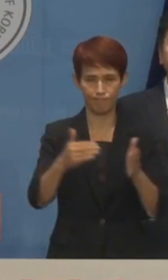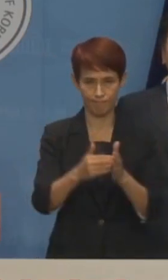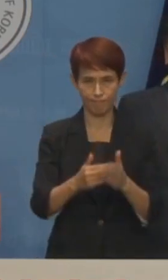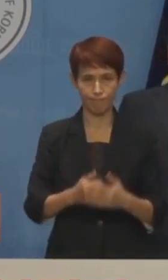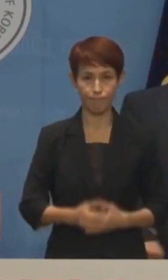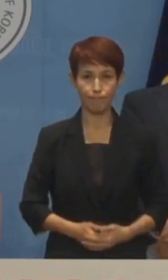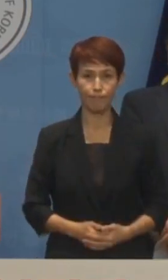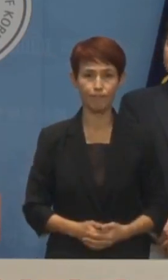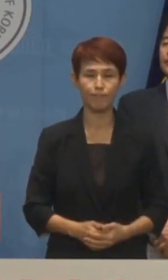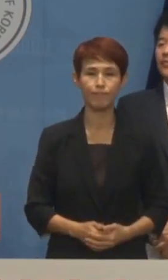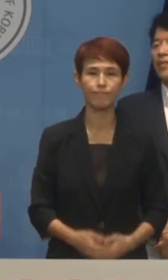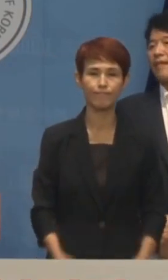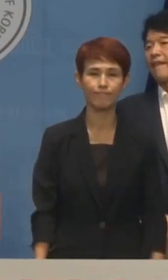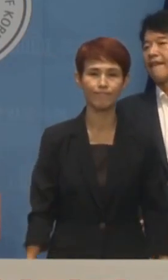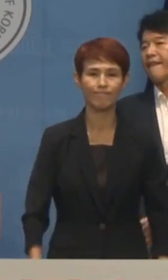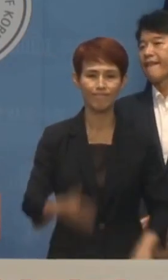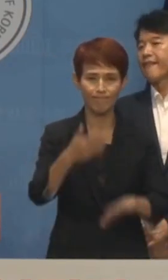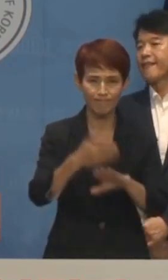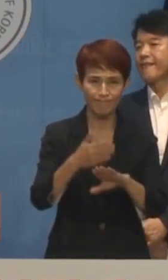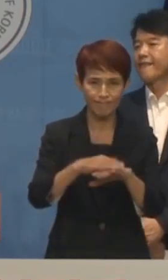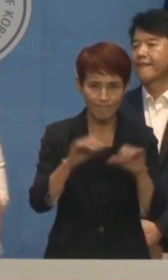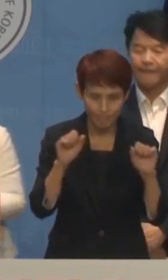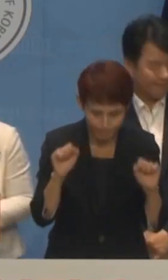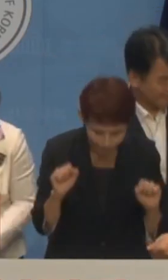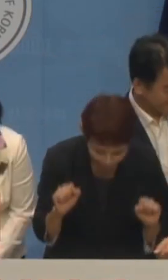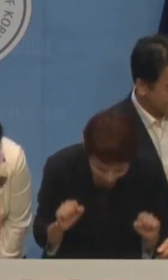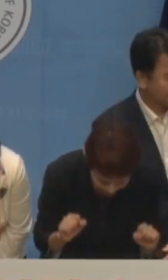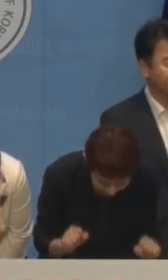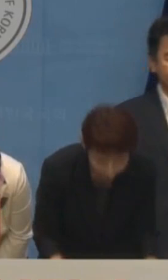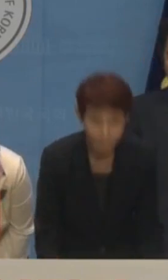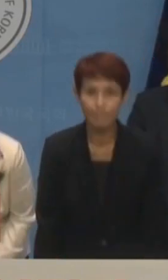질문은 외부에서 받도록 하겠습니다. 감사합니다.